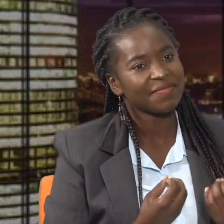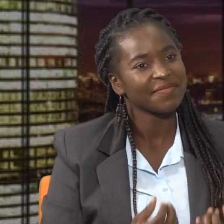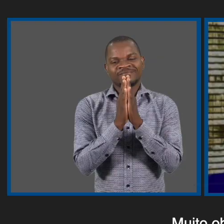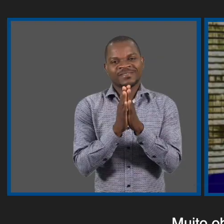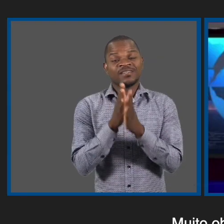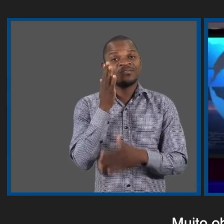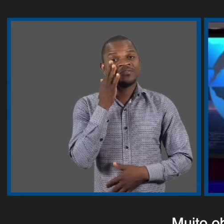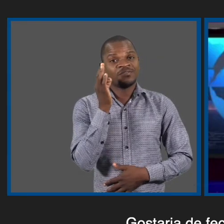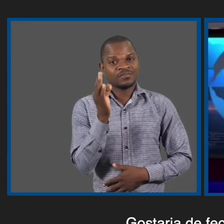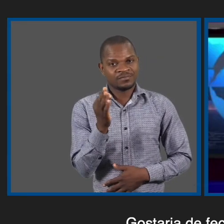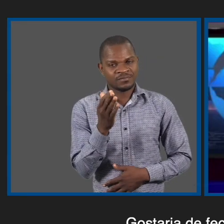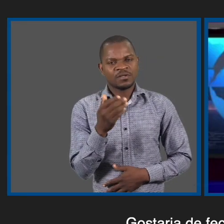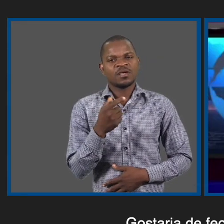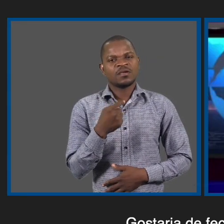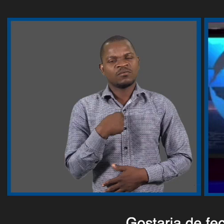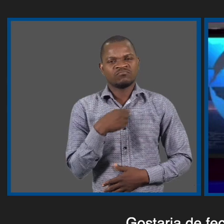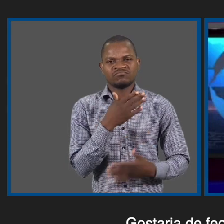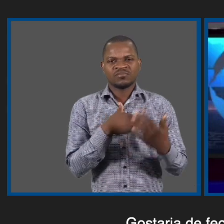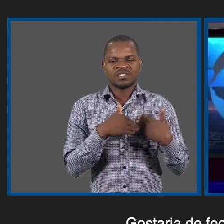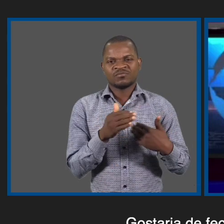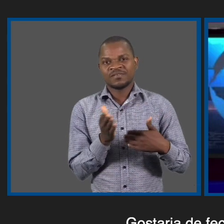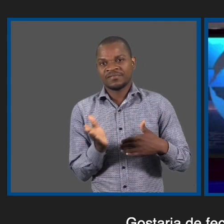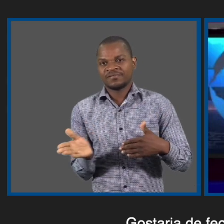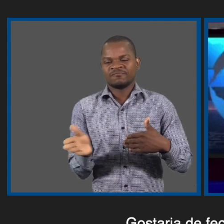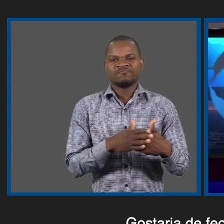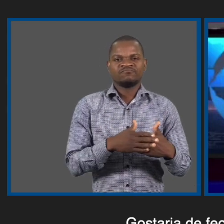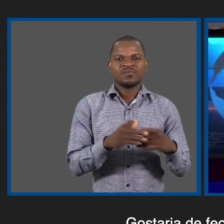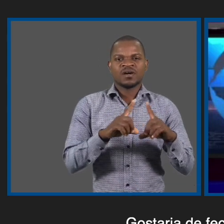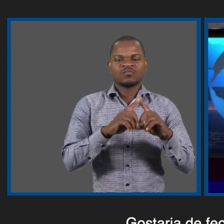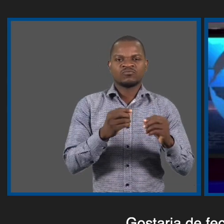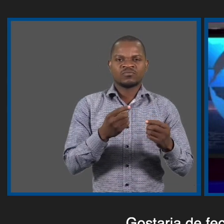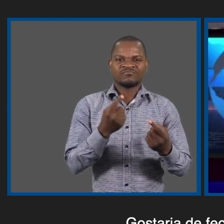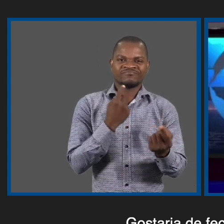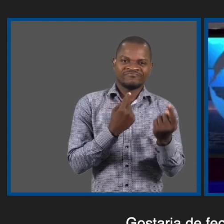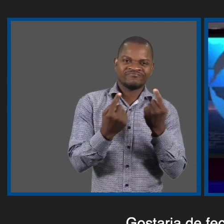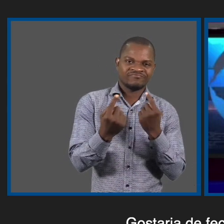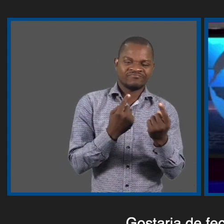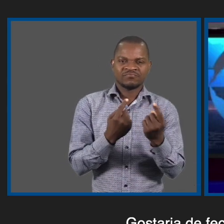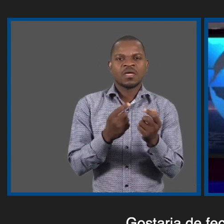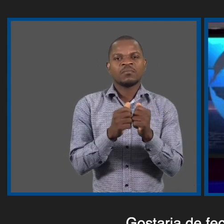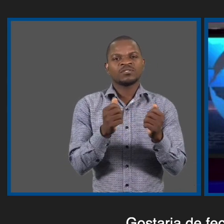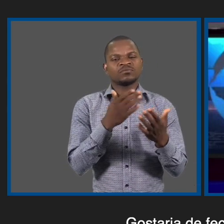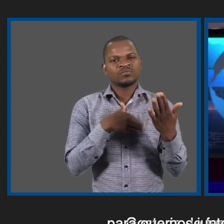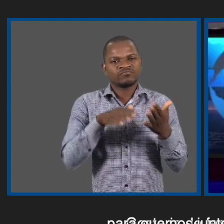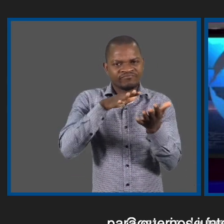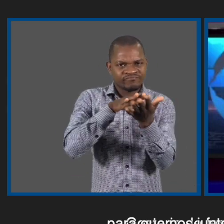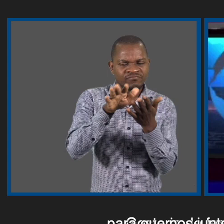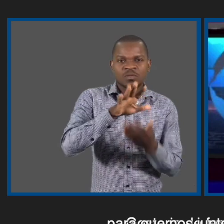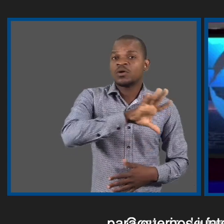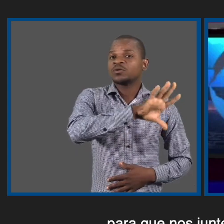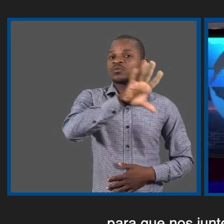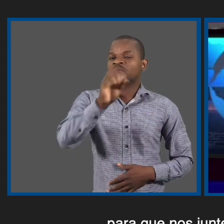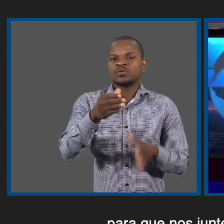Muito obrigada, Felizmina. Gostaria de fechar essa nossa entrevista apelando a todos vocês, todos